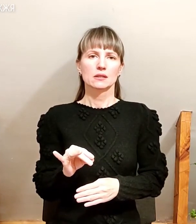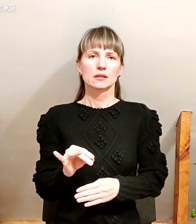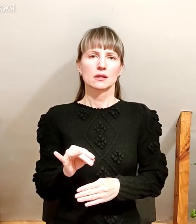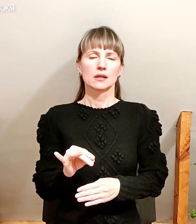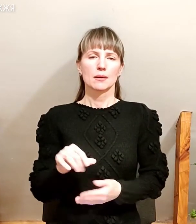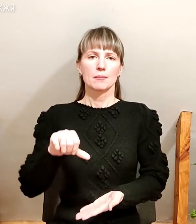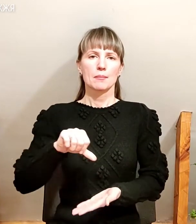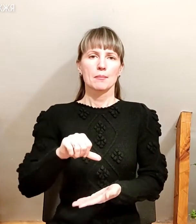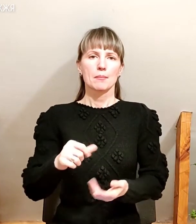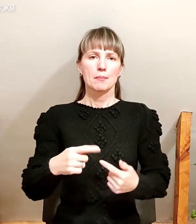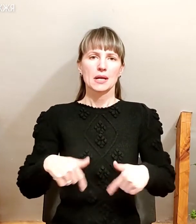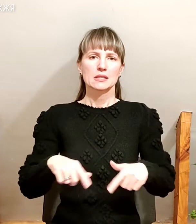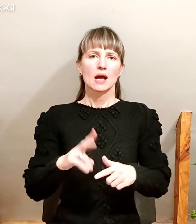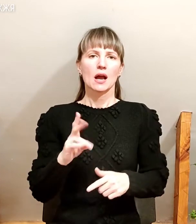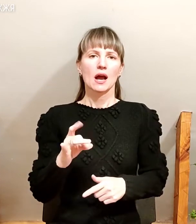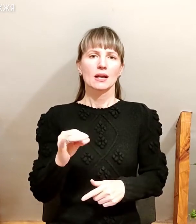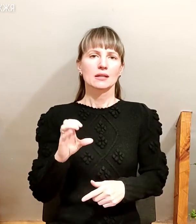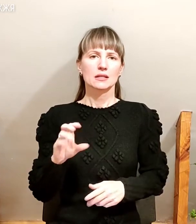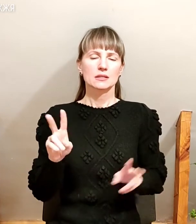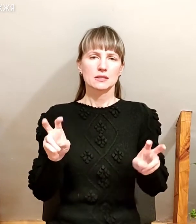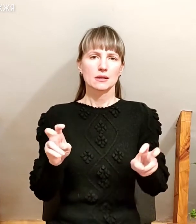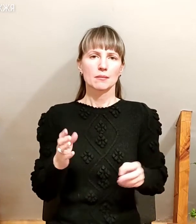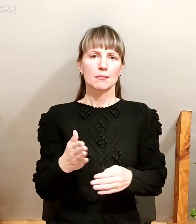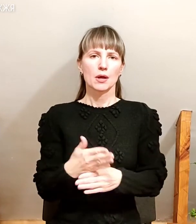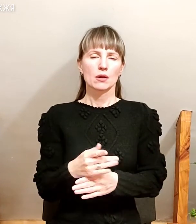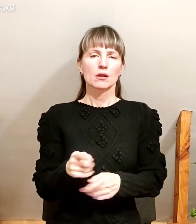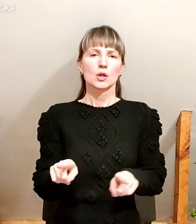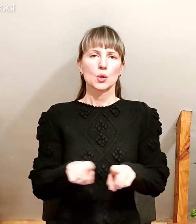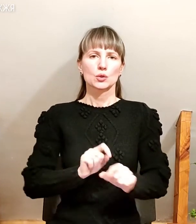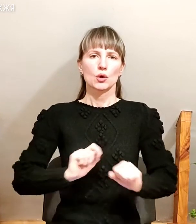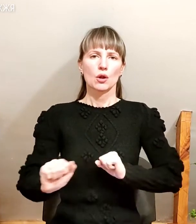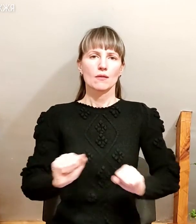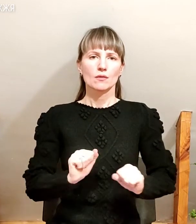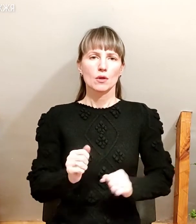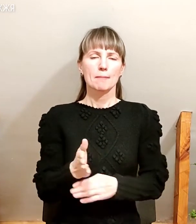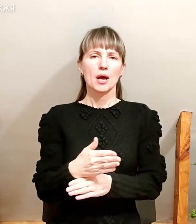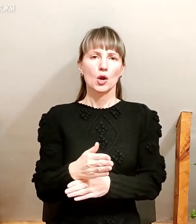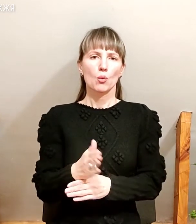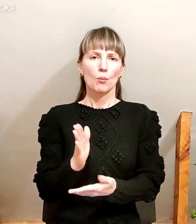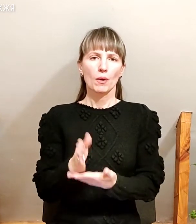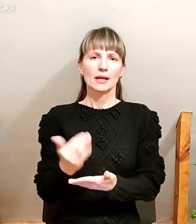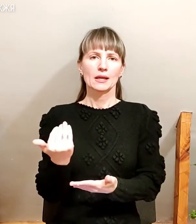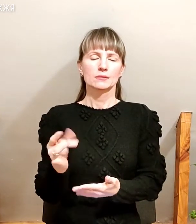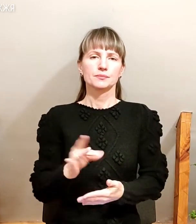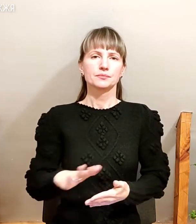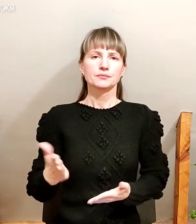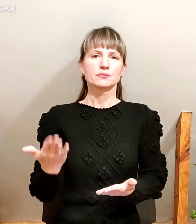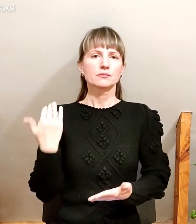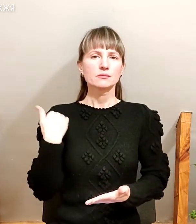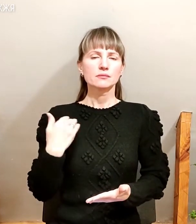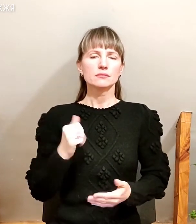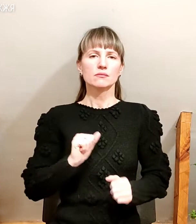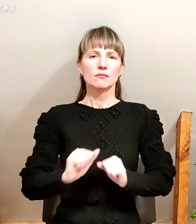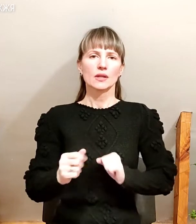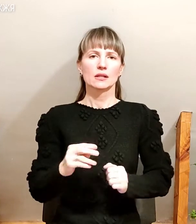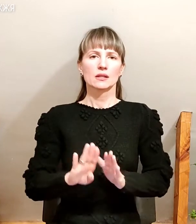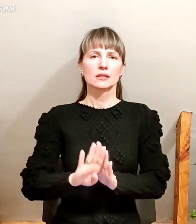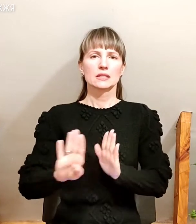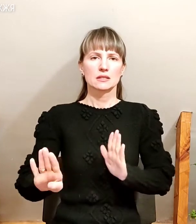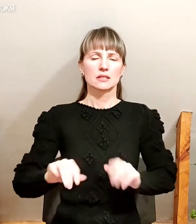представництво Карітаса Маріупольське, так, які теж координують роботу, відповідно, Маріуполь і їхній регіон, який вони раніше координували, вони дистанційно намагаються координувати, ну,